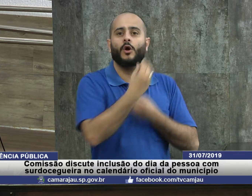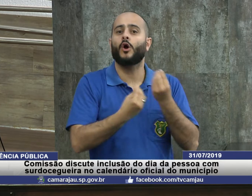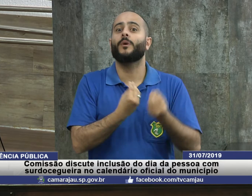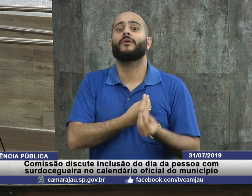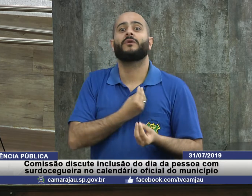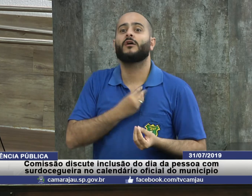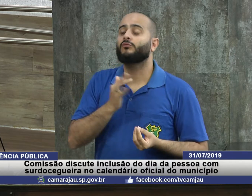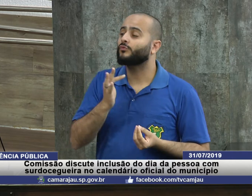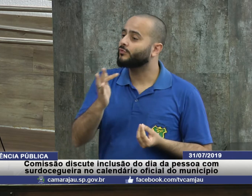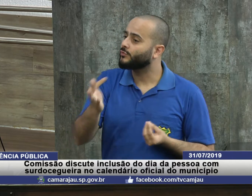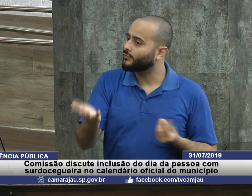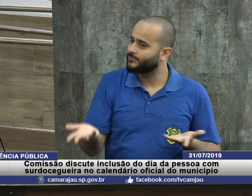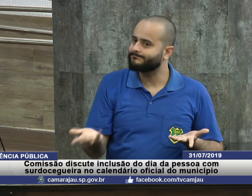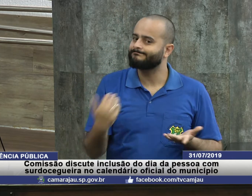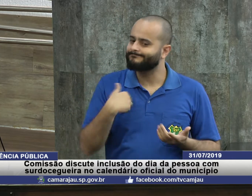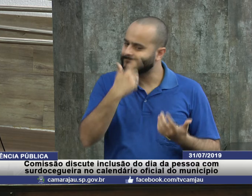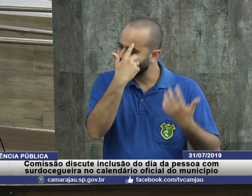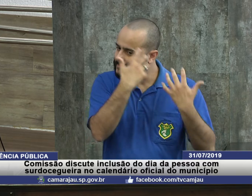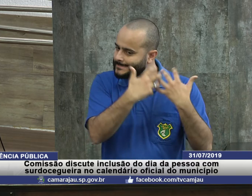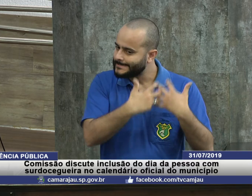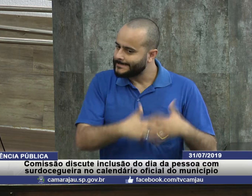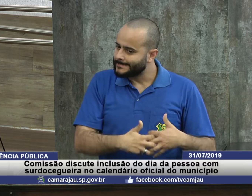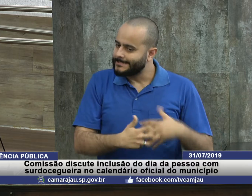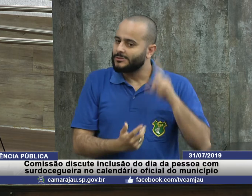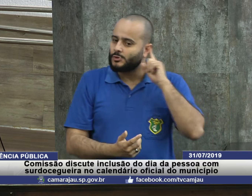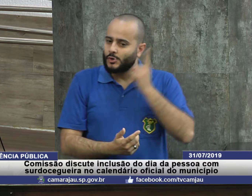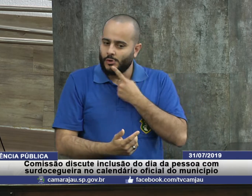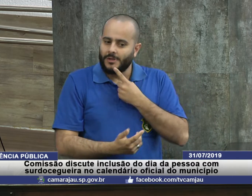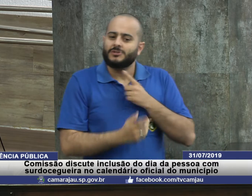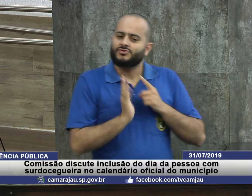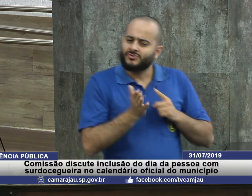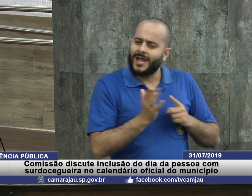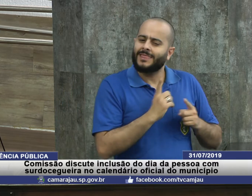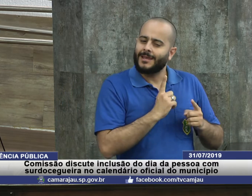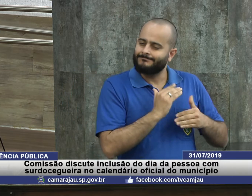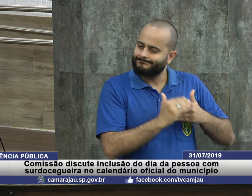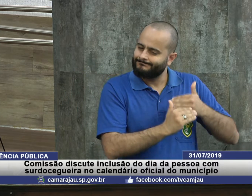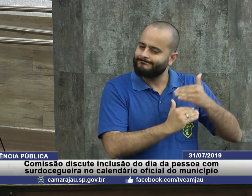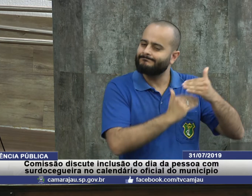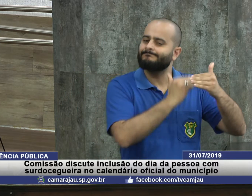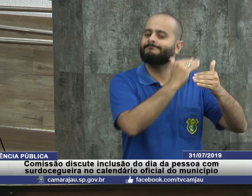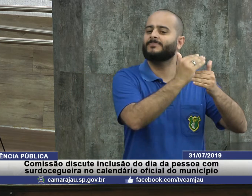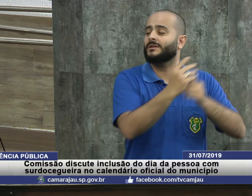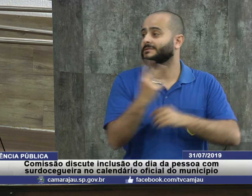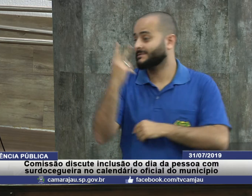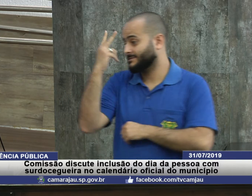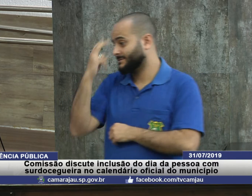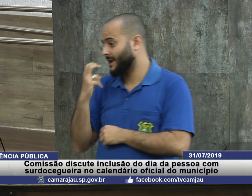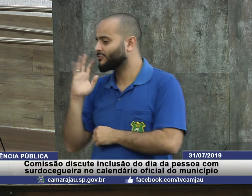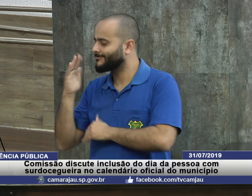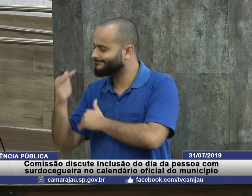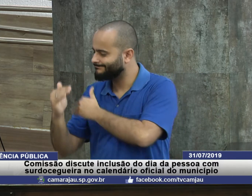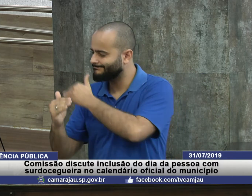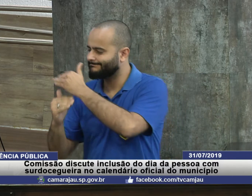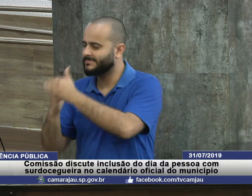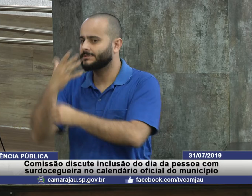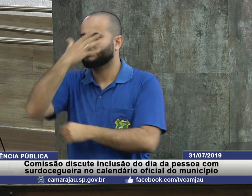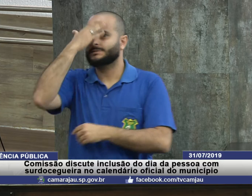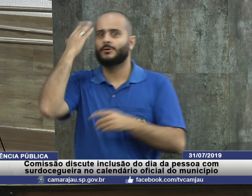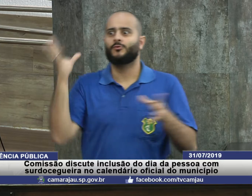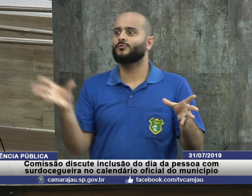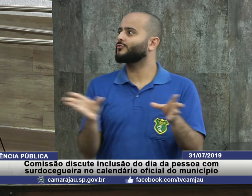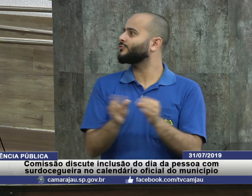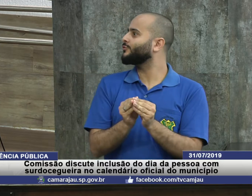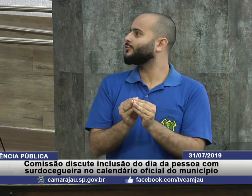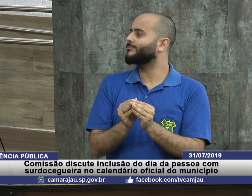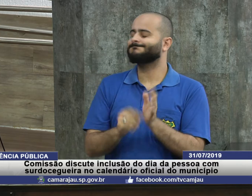audição, pessoas surdos cegas, na nossa sociedade hoje, né? Isso são dados que não nos mostram com clareza, para que a gente possa